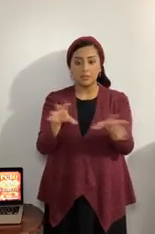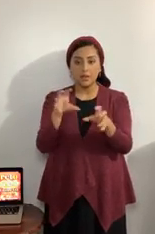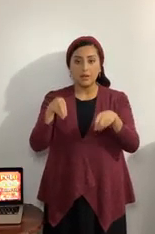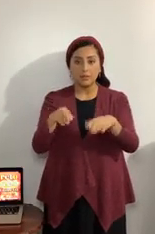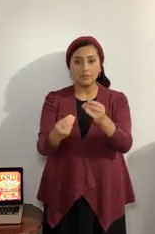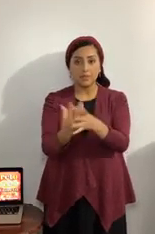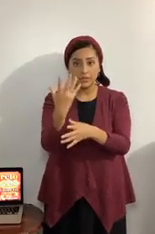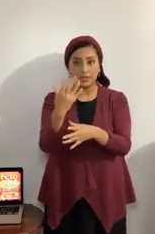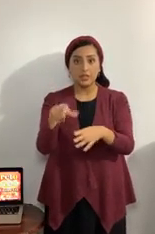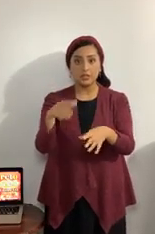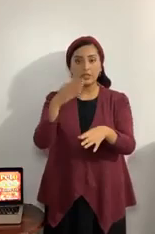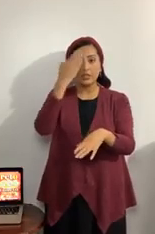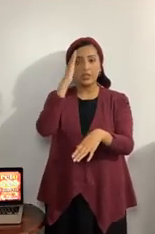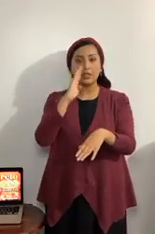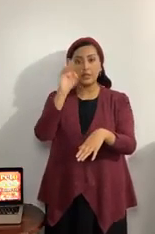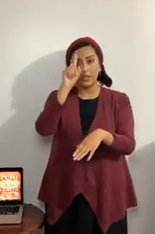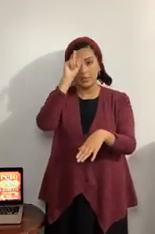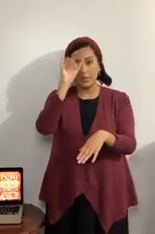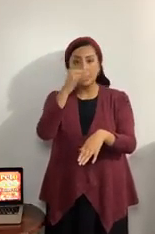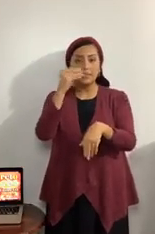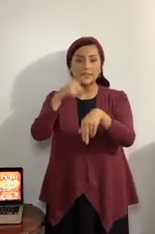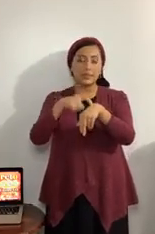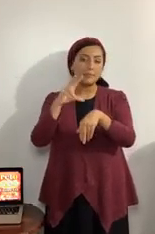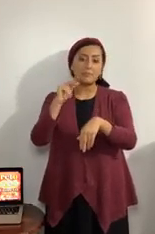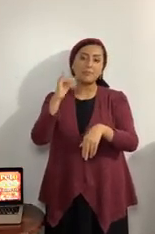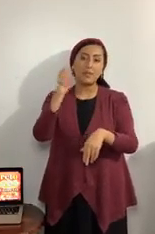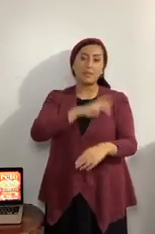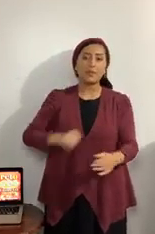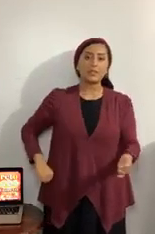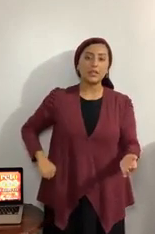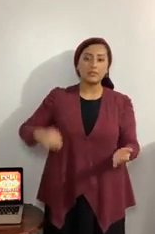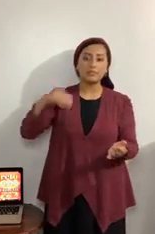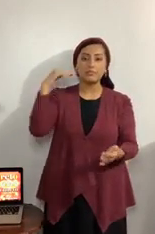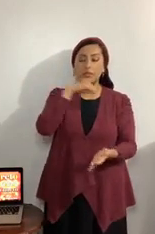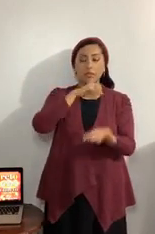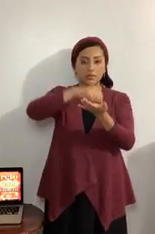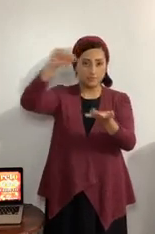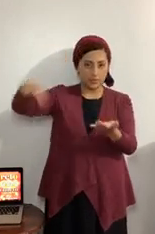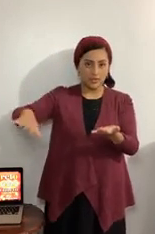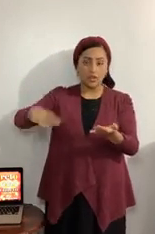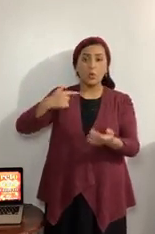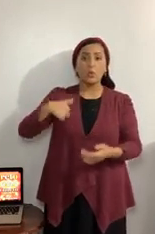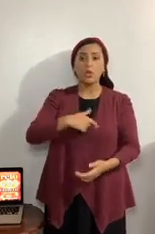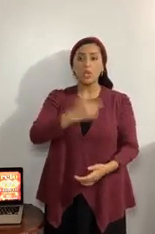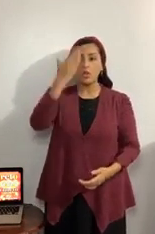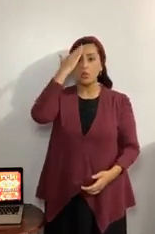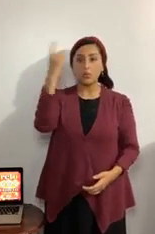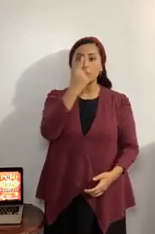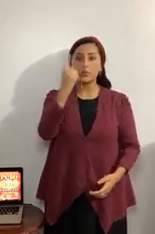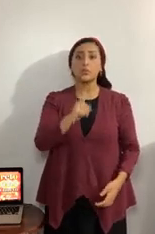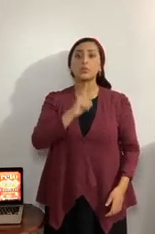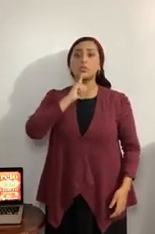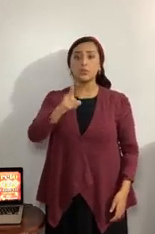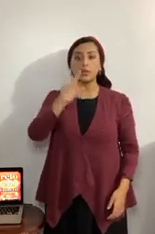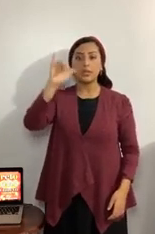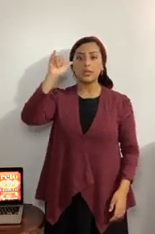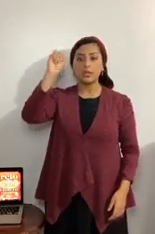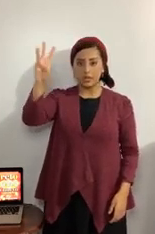de la eternidad y de los tiempos. Yahshua HaMashiach lo reprenda. Sabemos que el único eterno es Yahweh, Yahshua. Los romanos creían que era